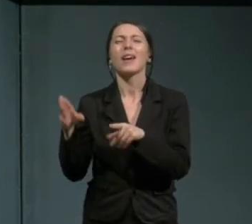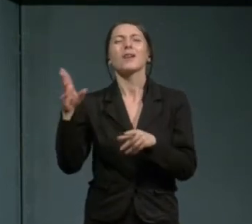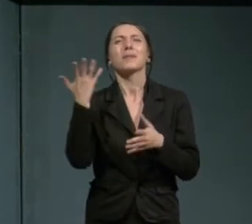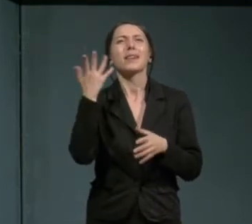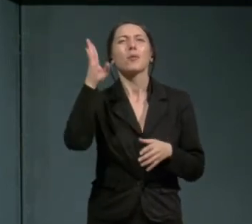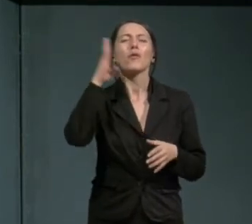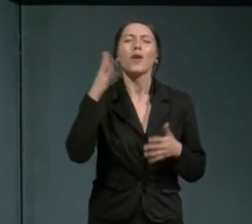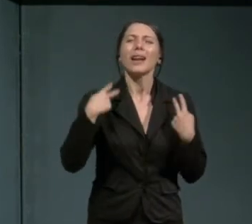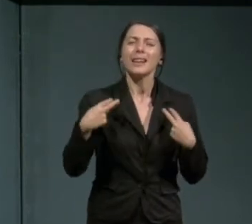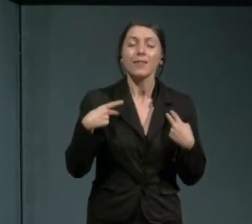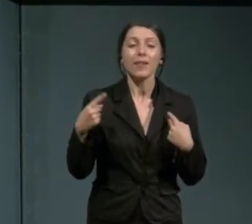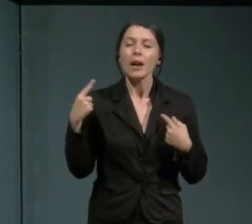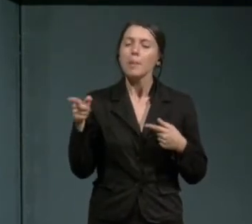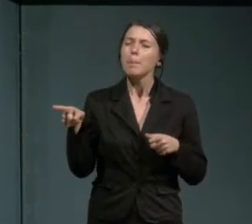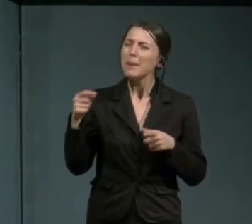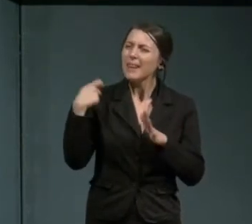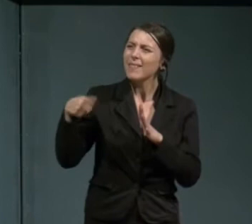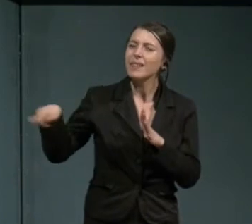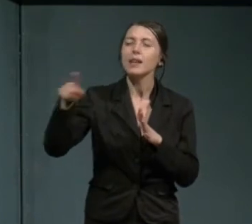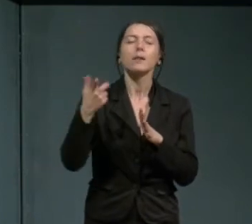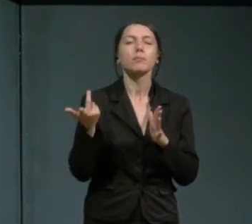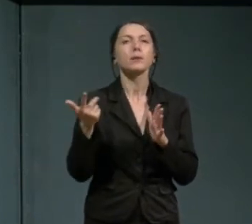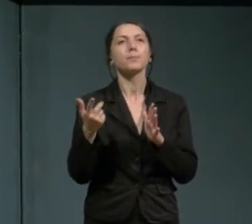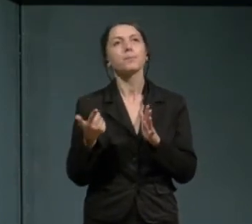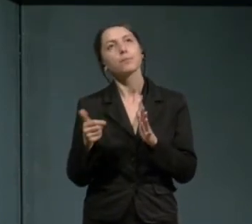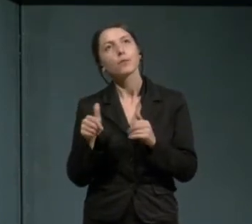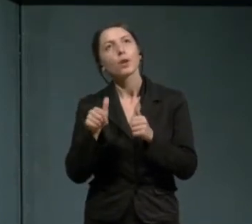che mettono in luce sottolineano